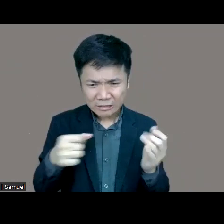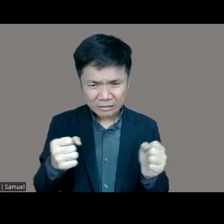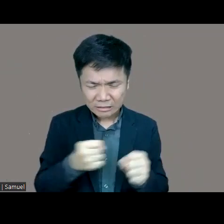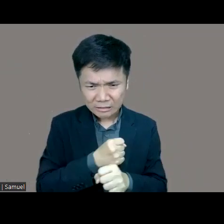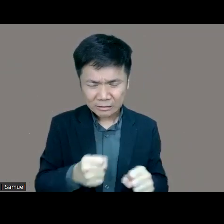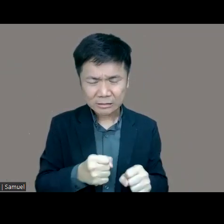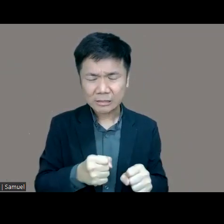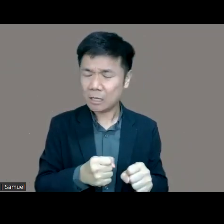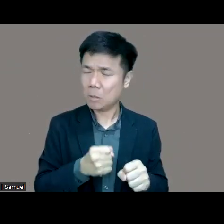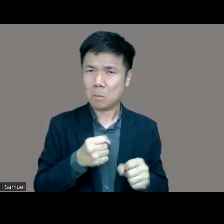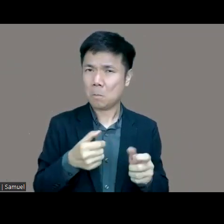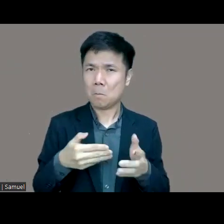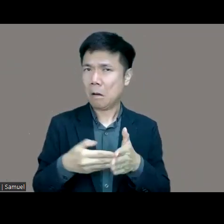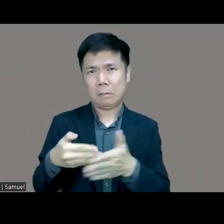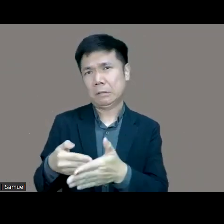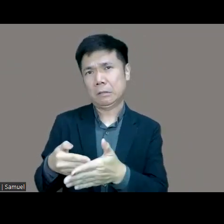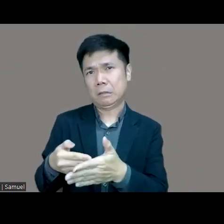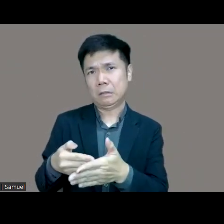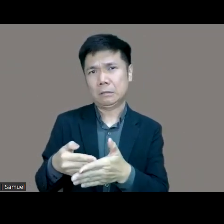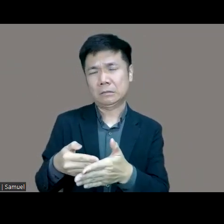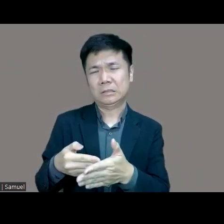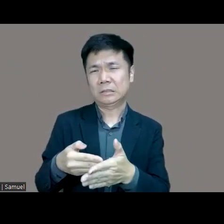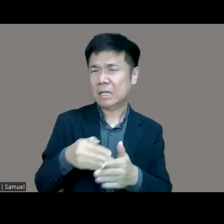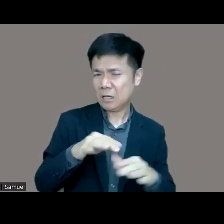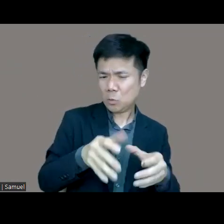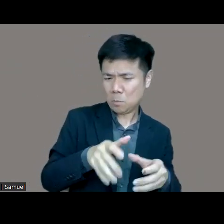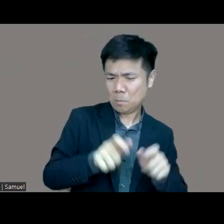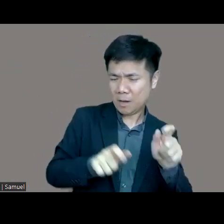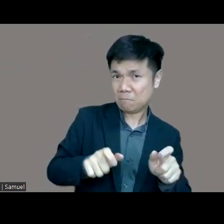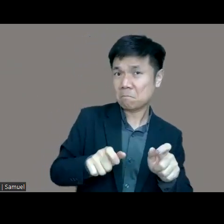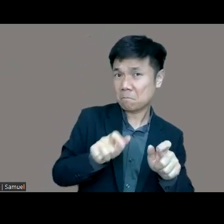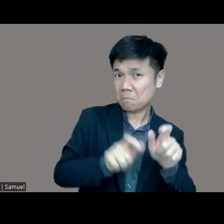ont moins d'accès à la technologie.